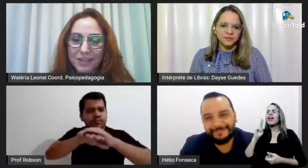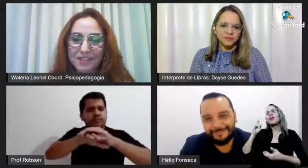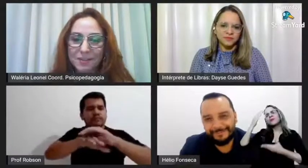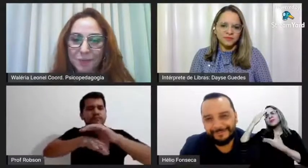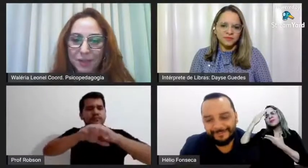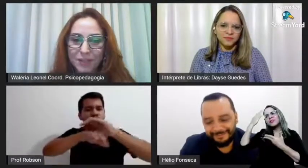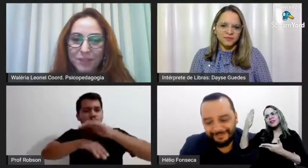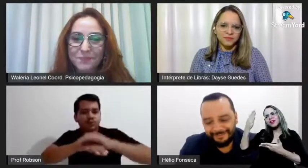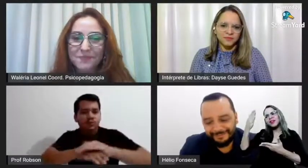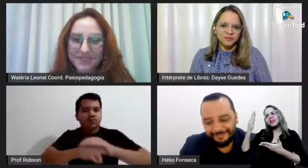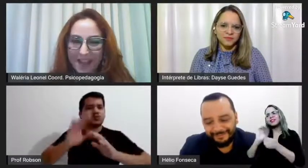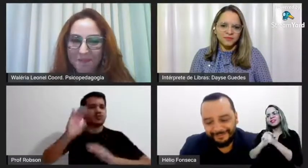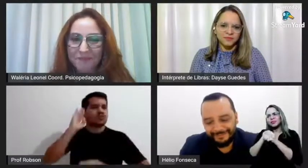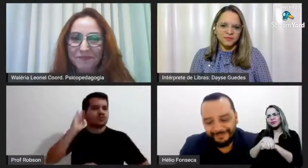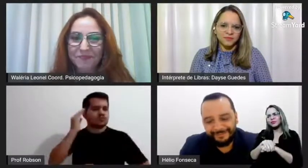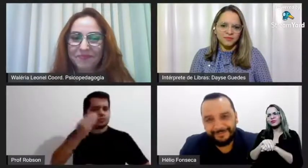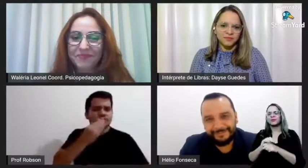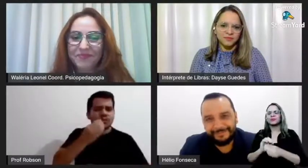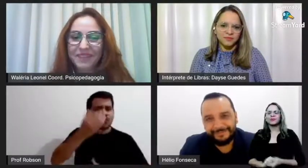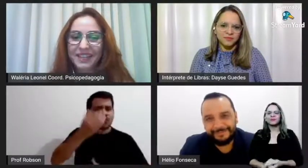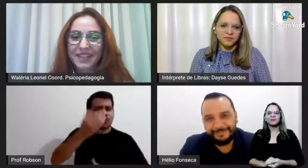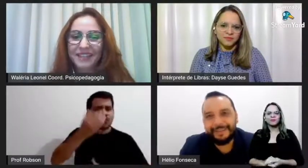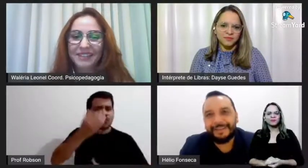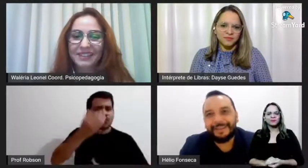conosco nesta noite. Tá?